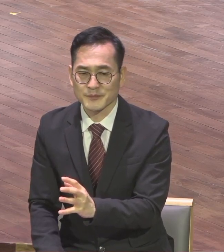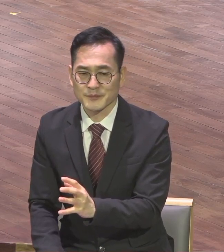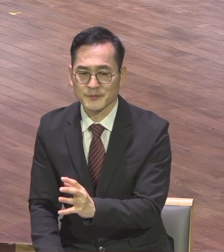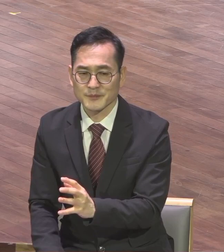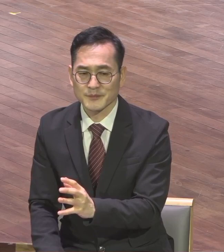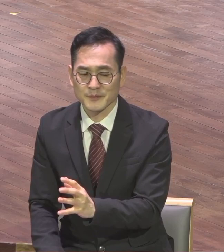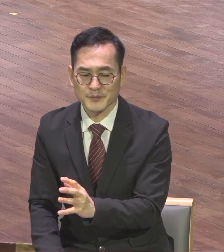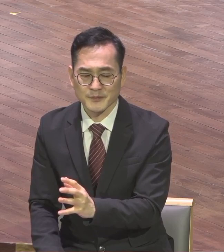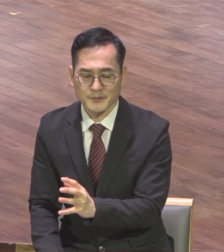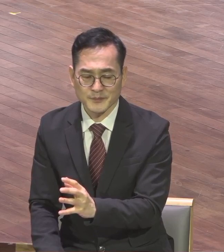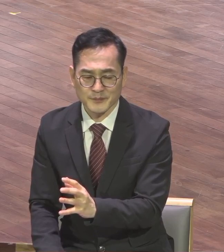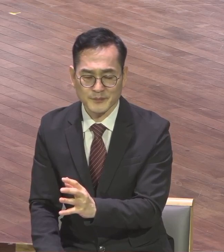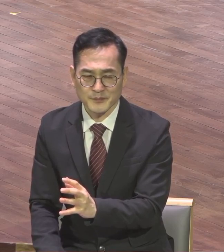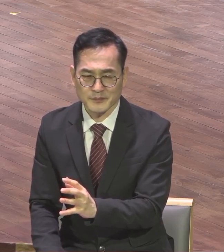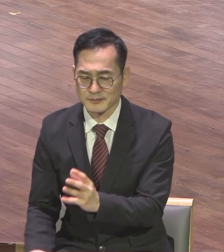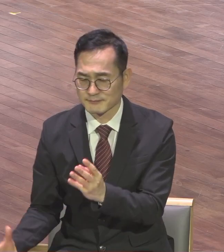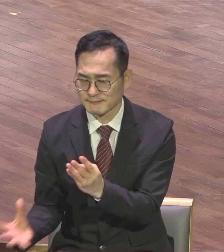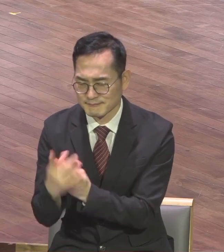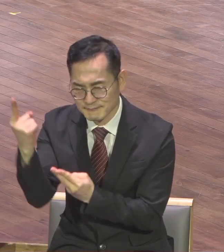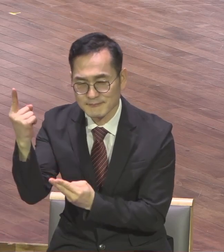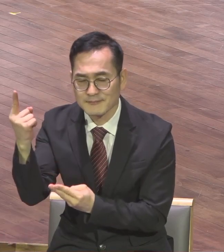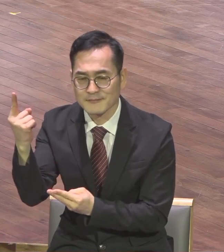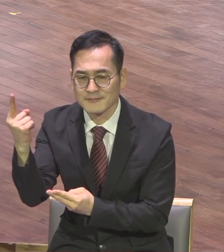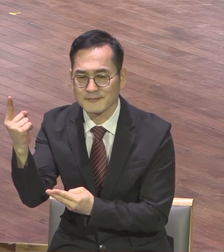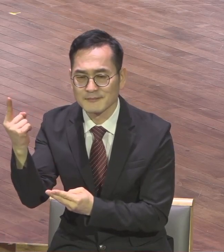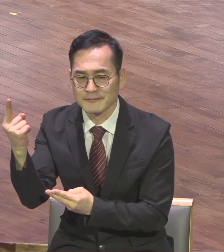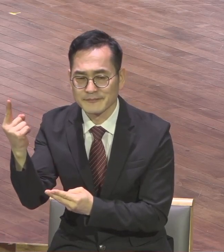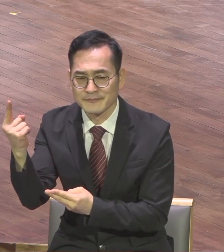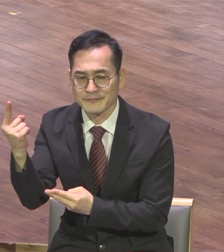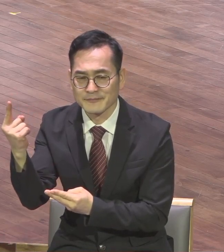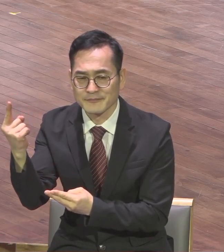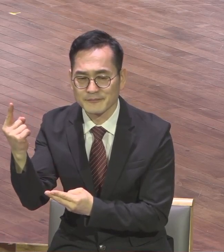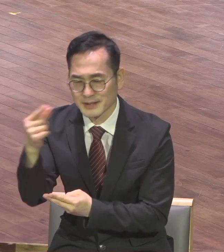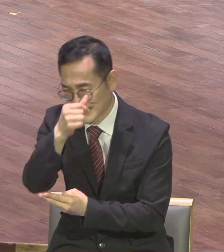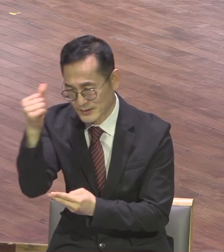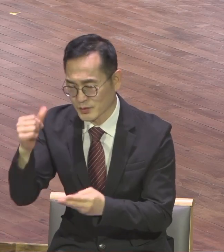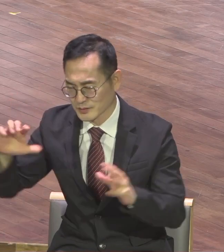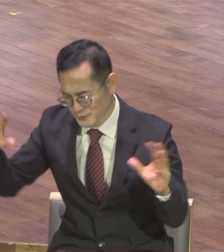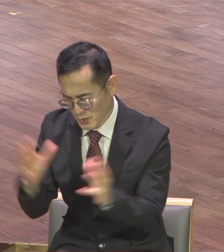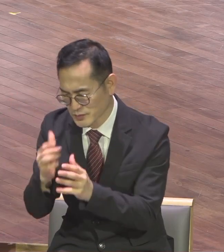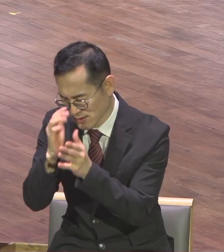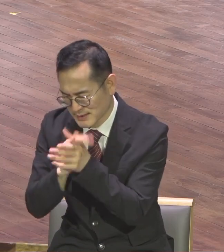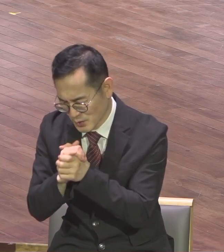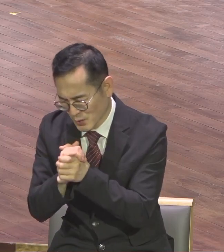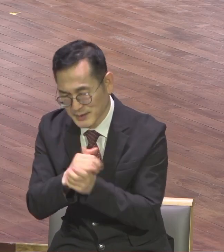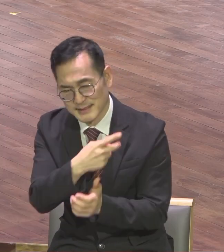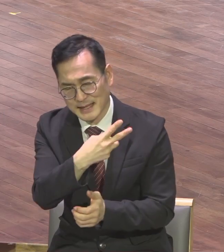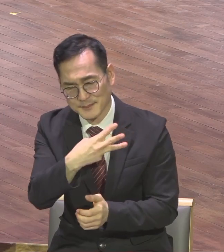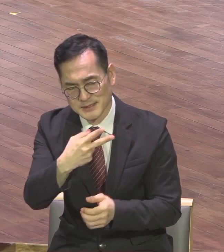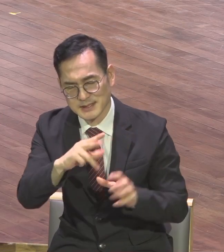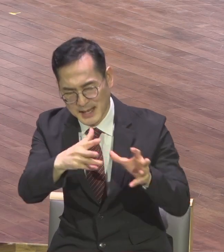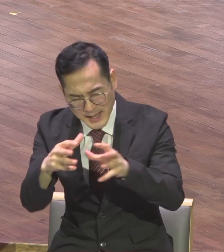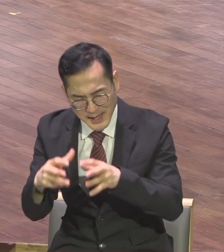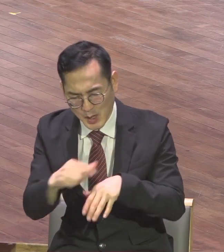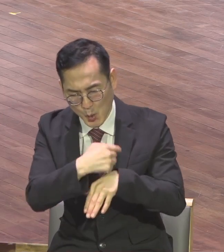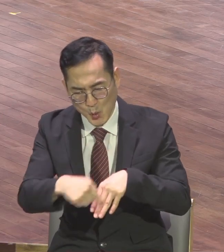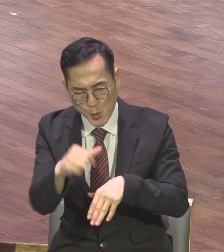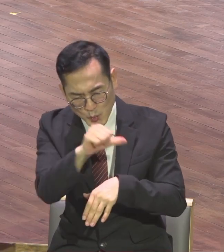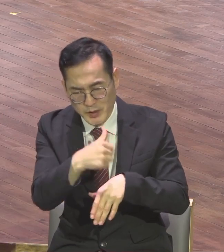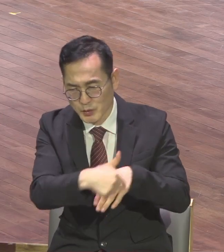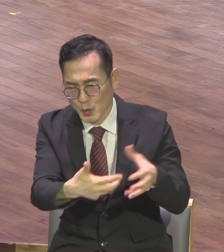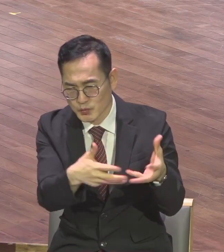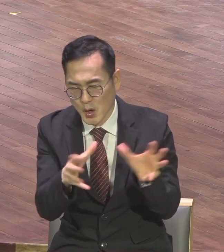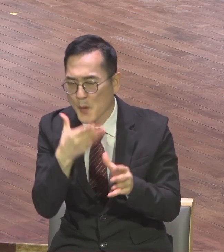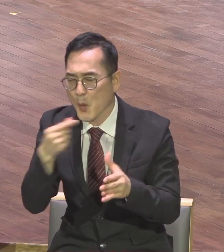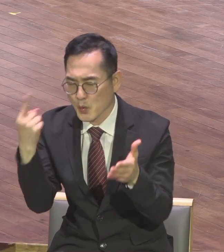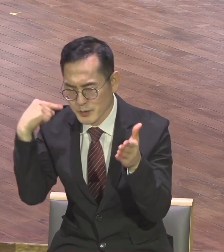지시로 서로 다 하나 되어가지고 이렇게 전 장로가 하나 돼 기도하면서 2, 3, 7 나라 5천 종 세계 보험하는데